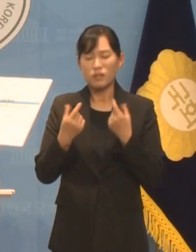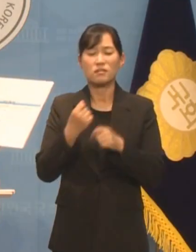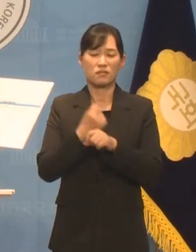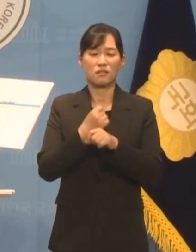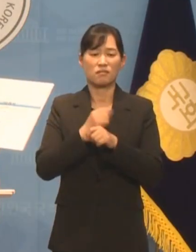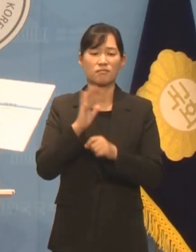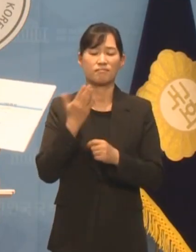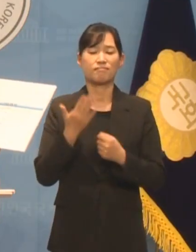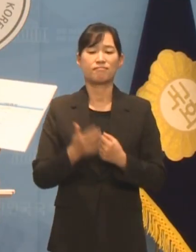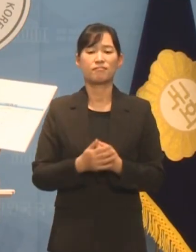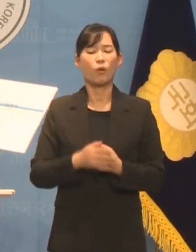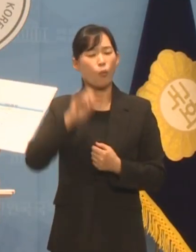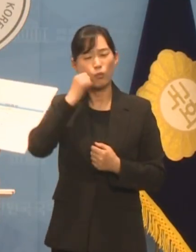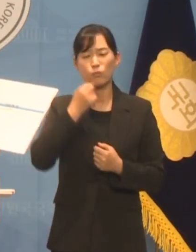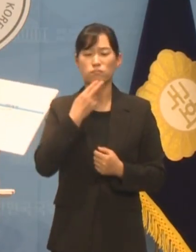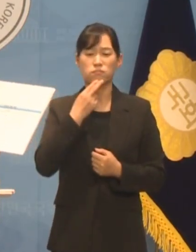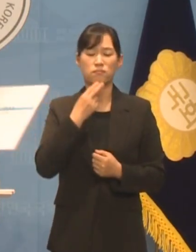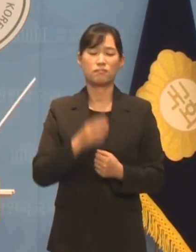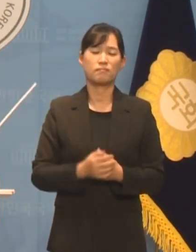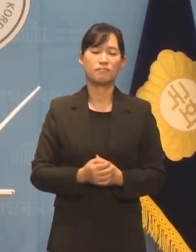않습니다.